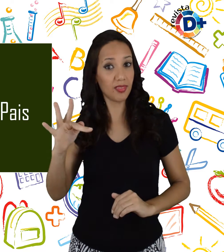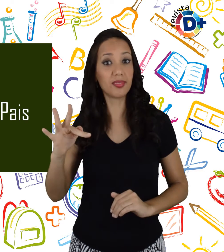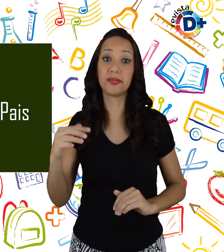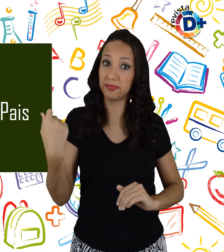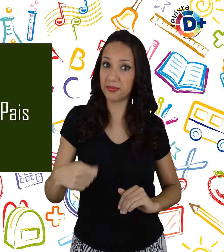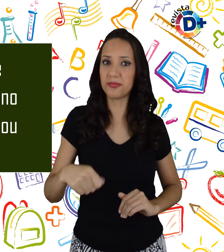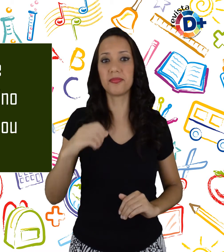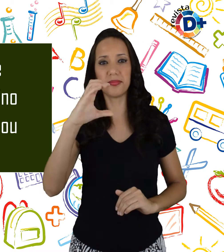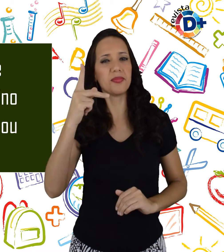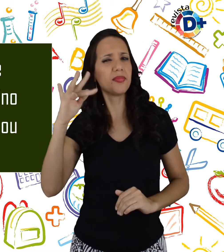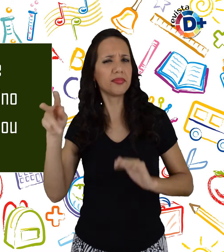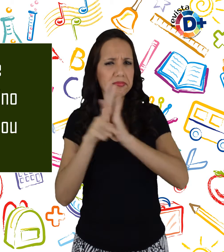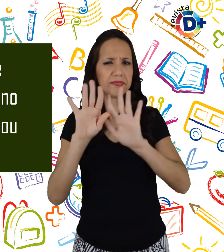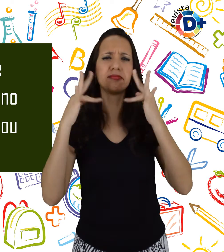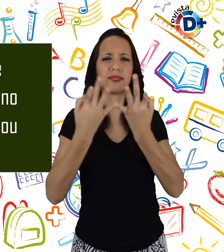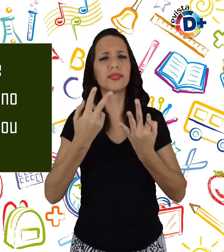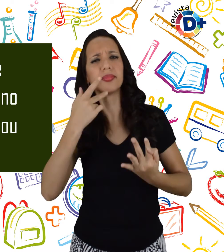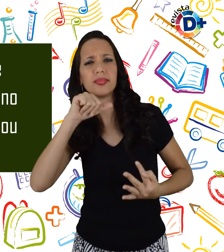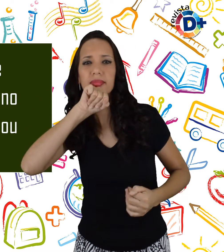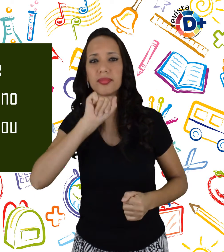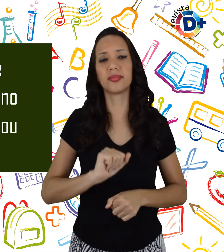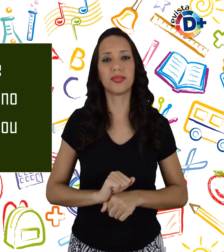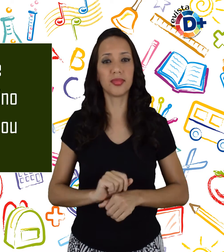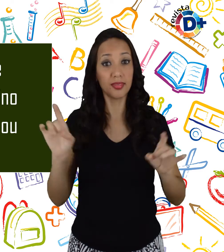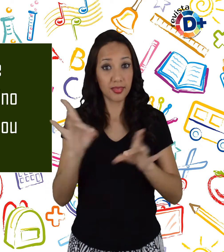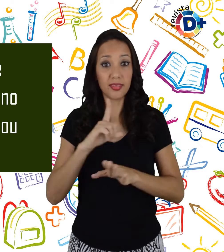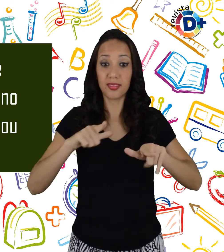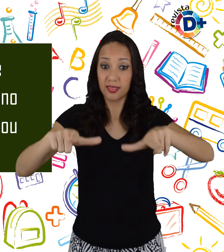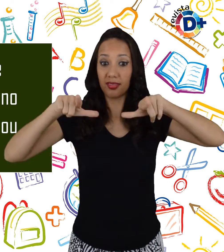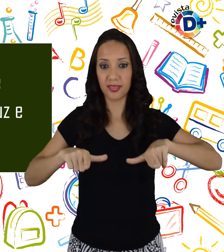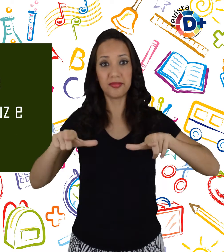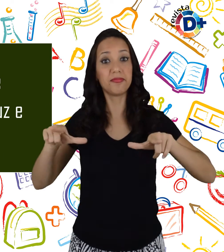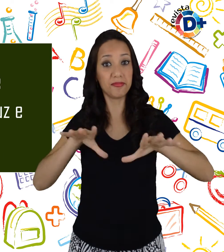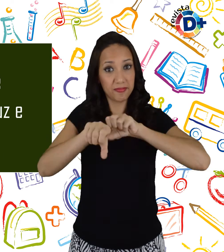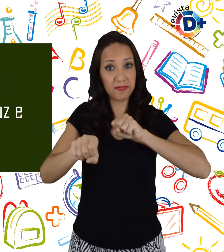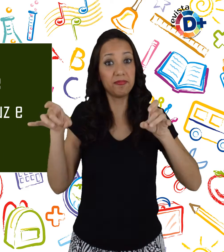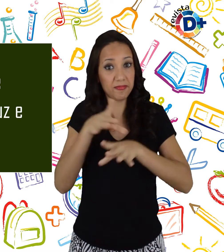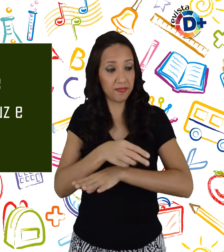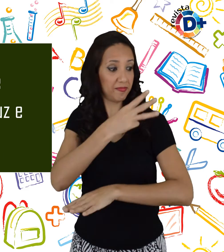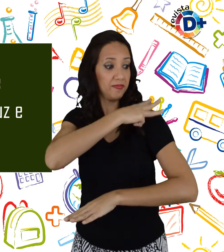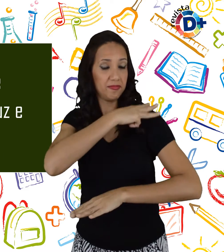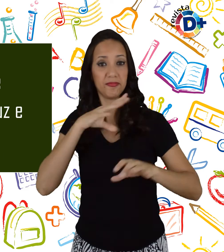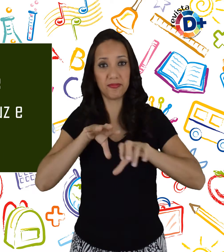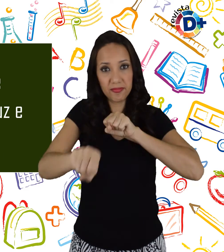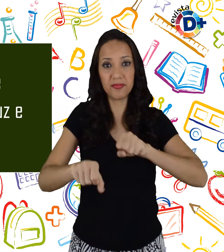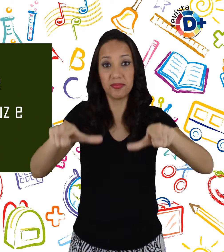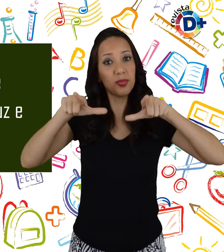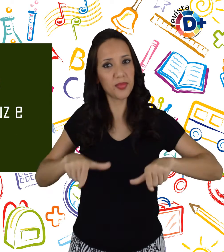do ensino médio cursando ou concluído comprovante de residência água luz ou telefone comprovante de